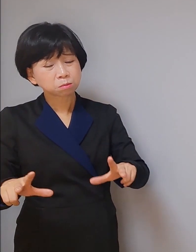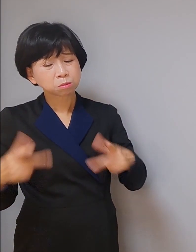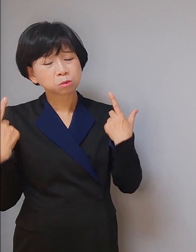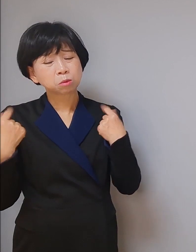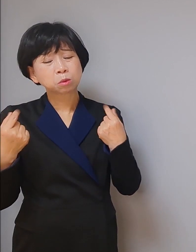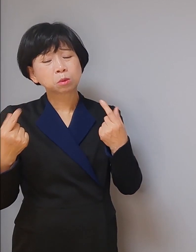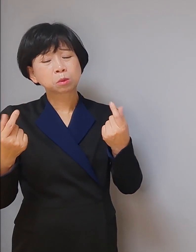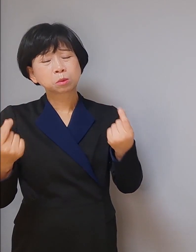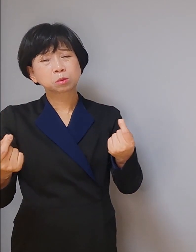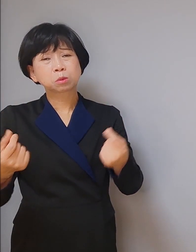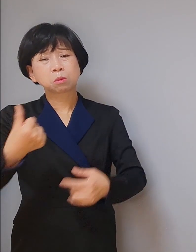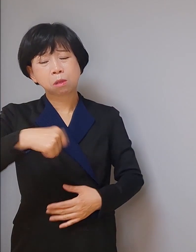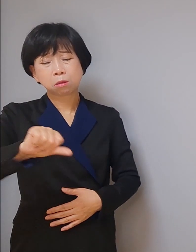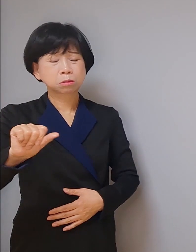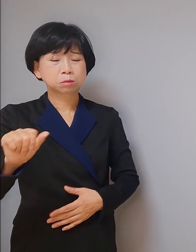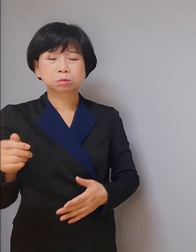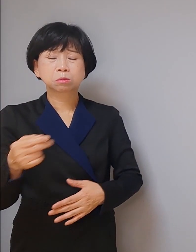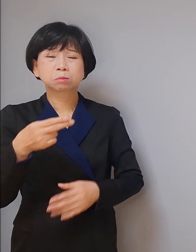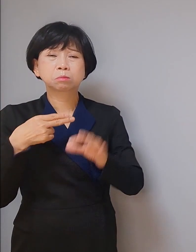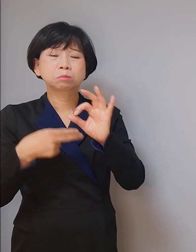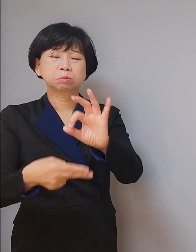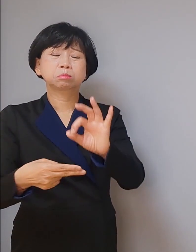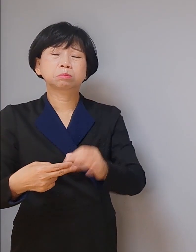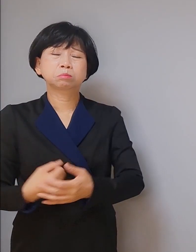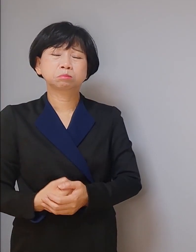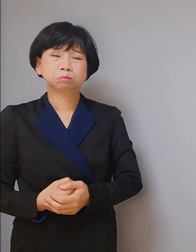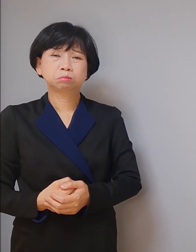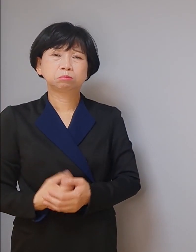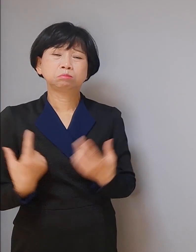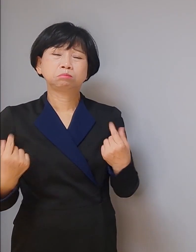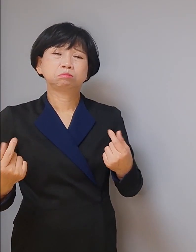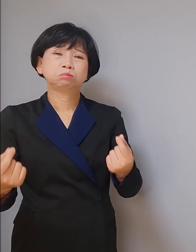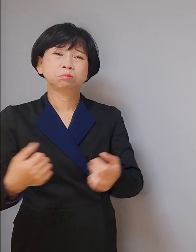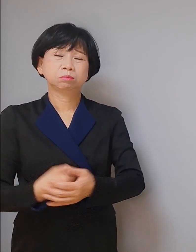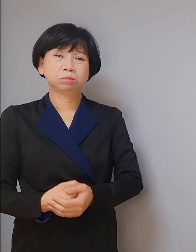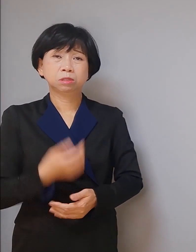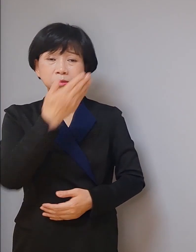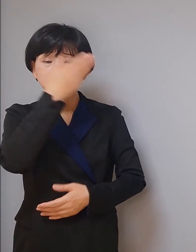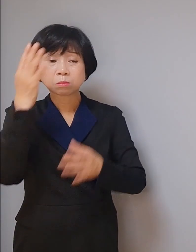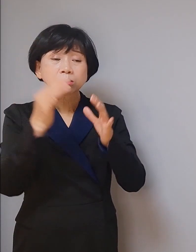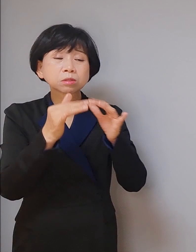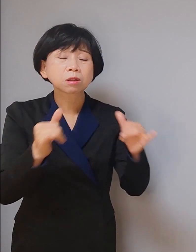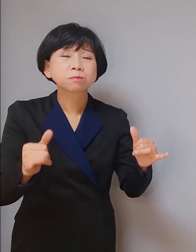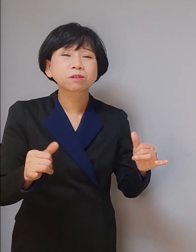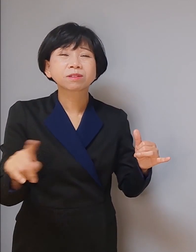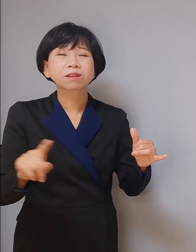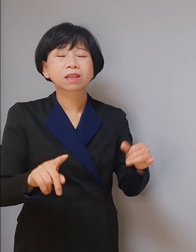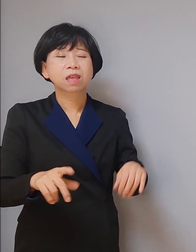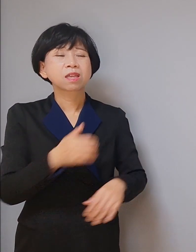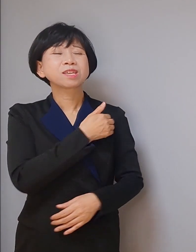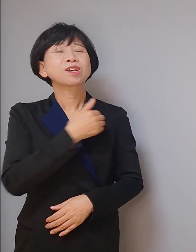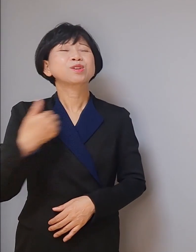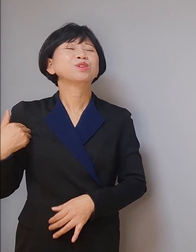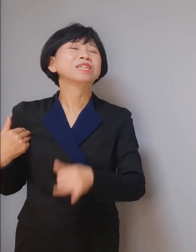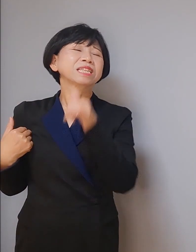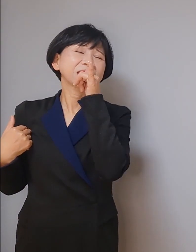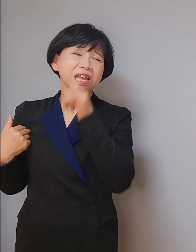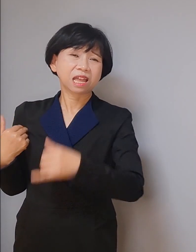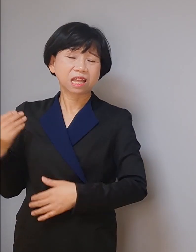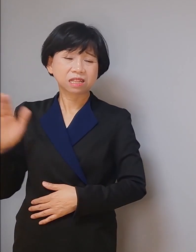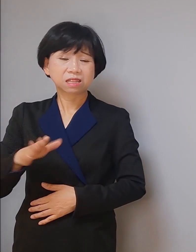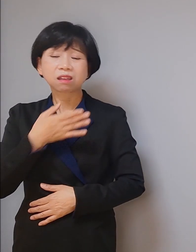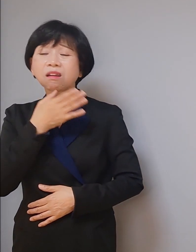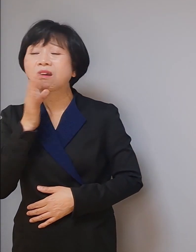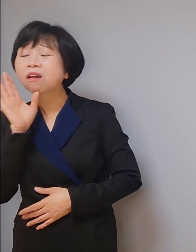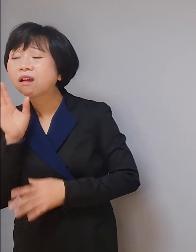않습니까? 젊은 사람들은 그래도 좀 여유가 있다고 말하는데 우리 연세 드신 어른들은 정말 1년이, 아니